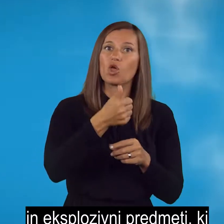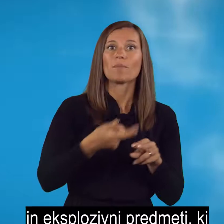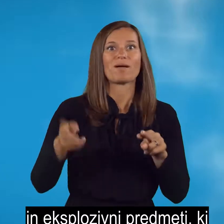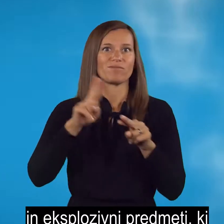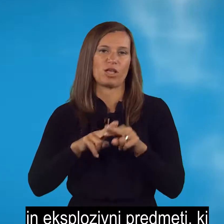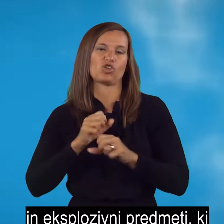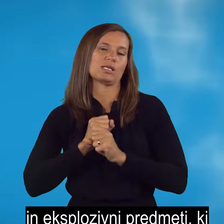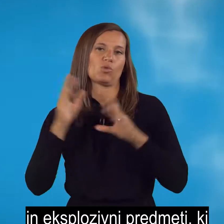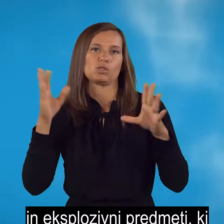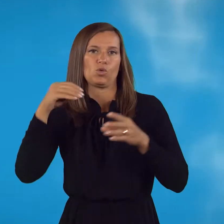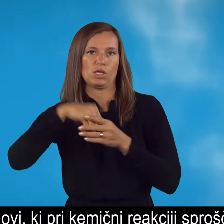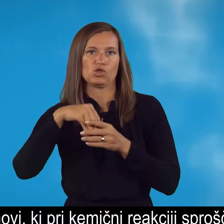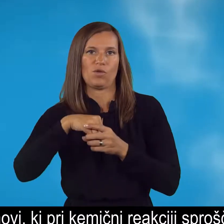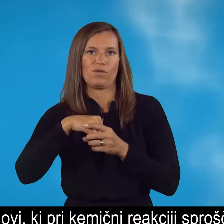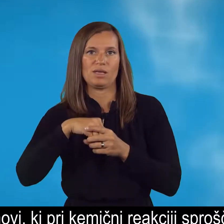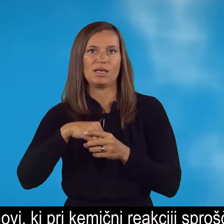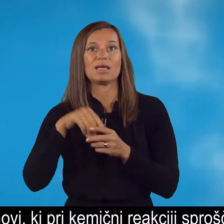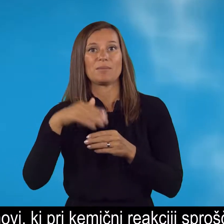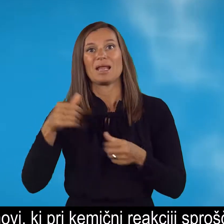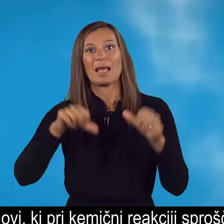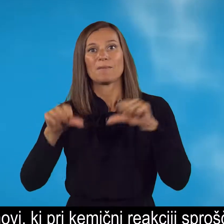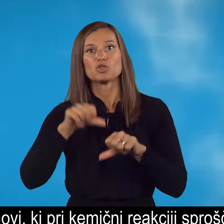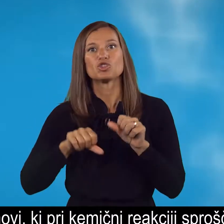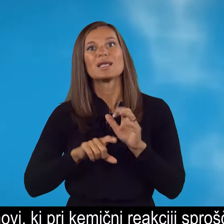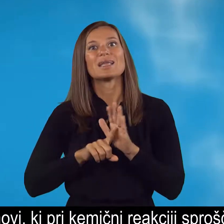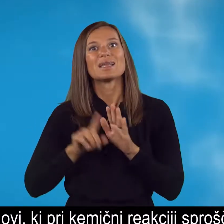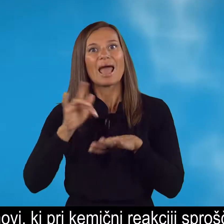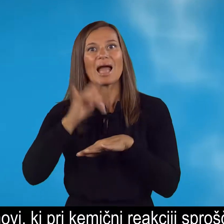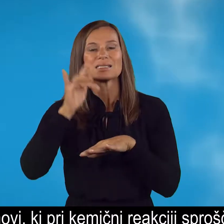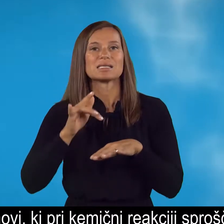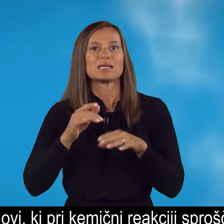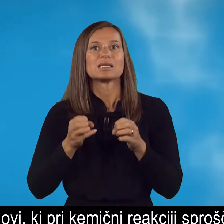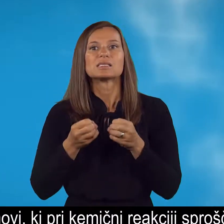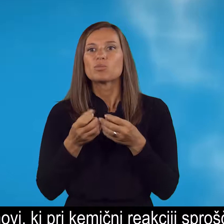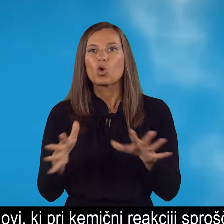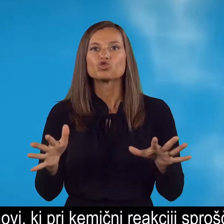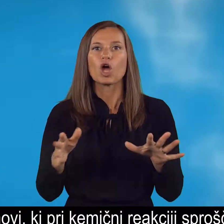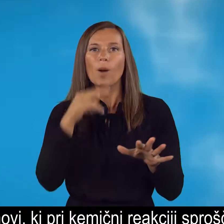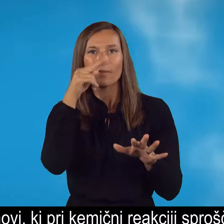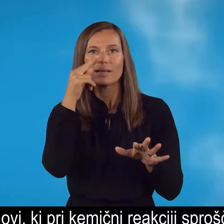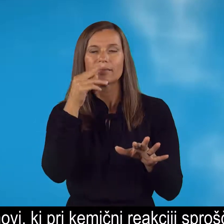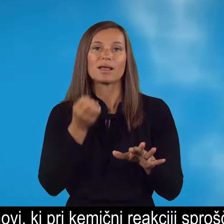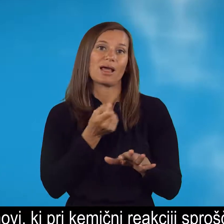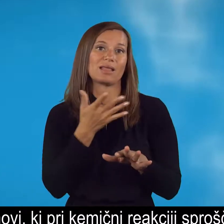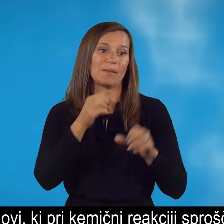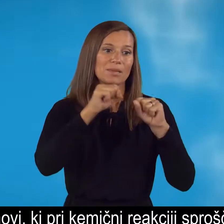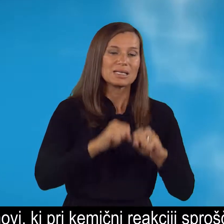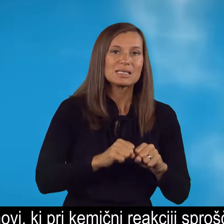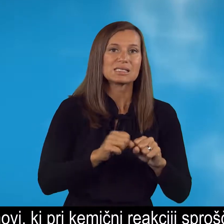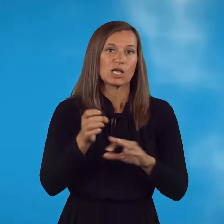ali več eksplozivnih snovi, ki pri kemični reakciji sproščajo pline, katerih pritisk in hitrosti so